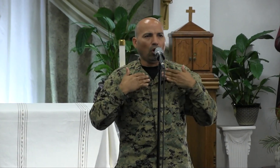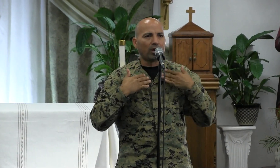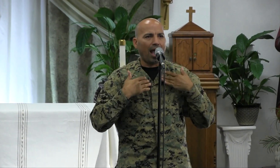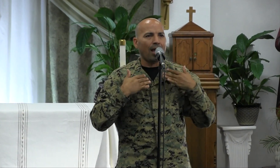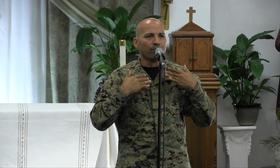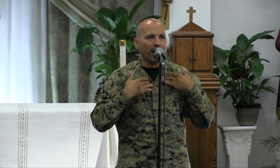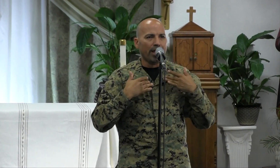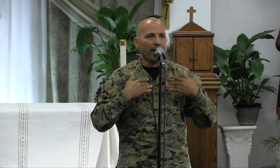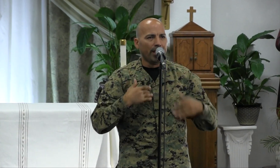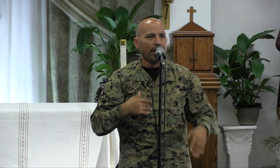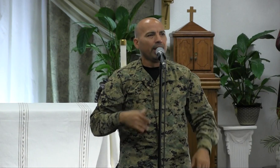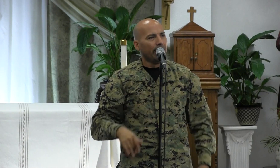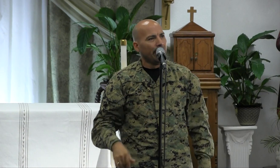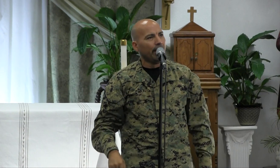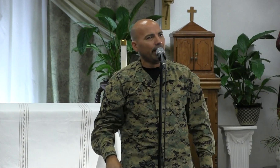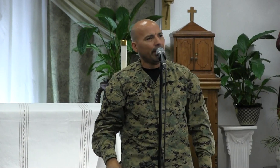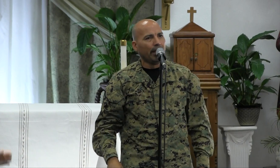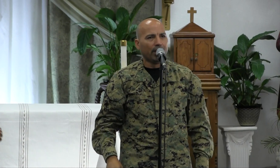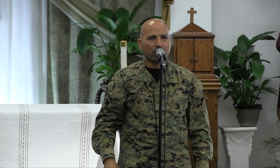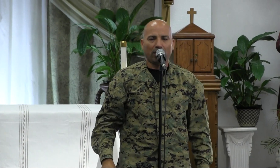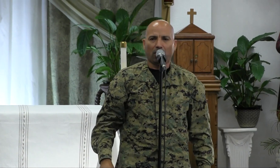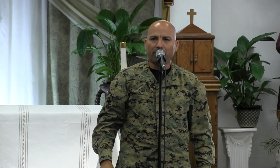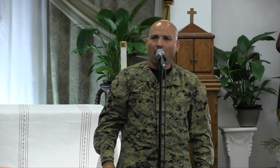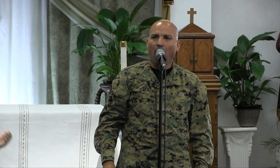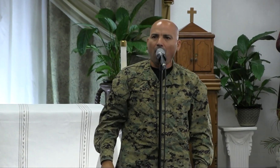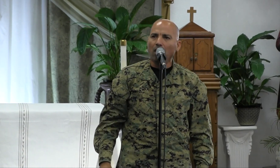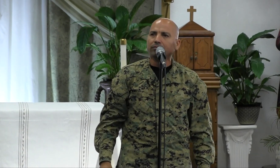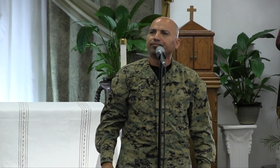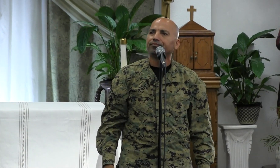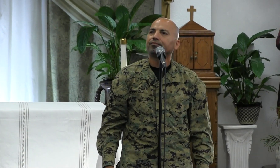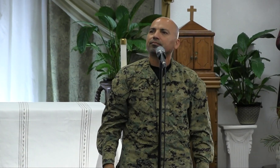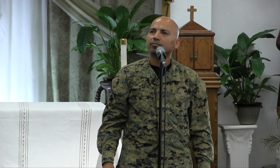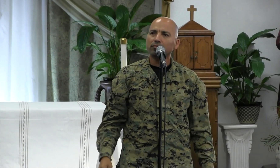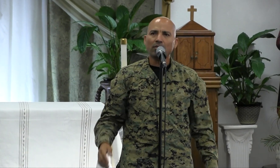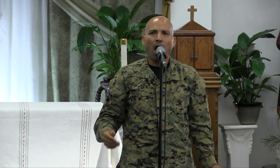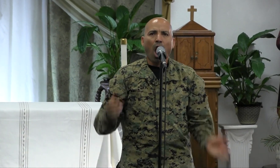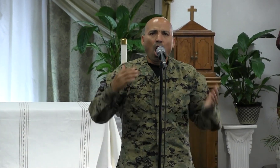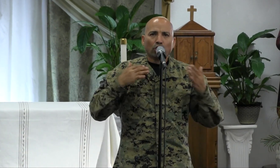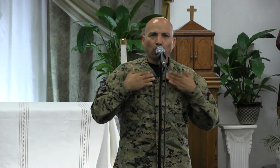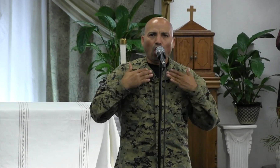anda, tócame. Y dile conmigo,